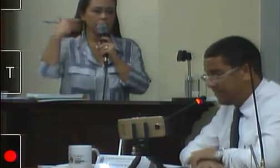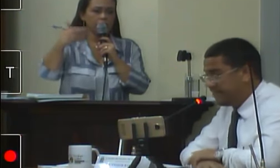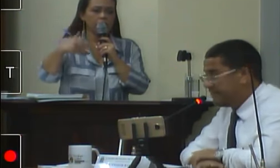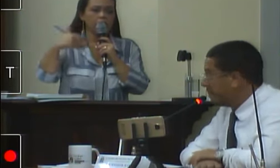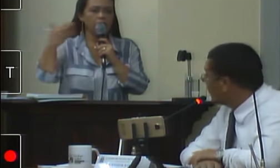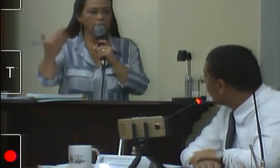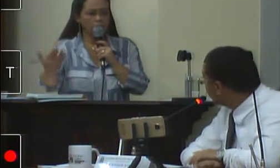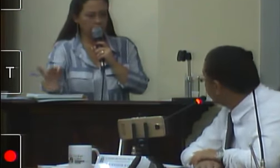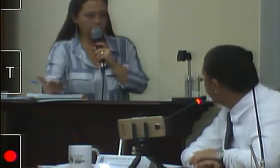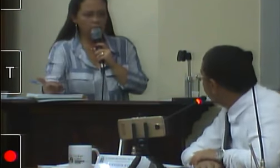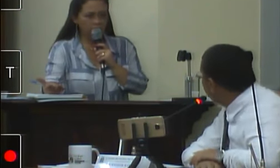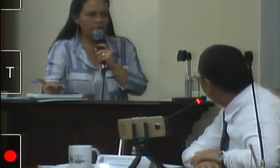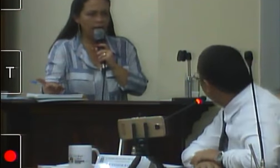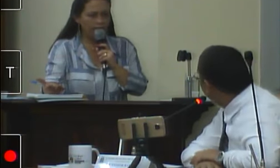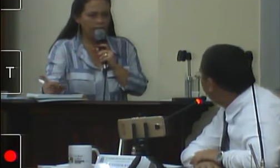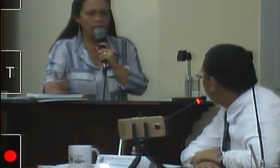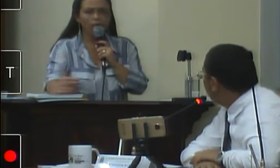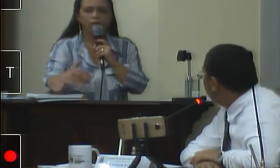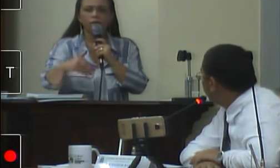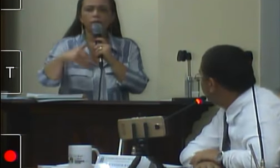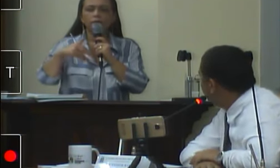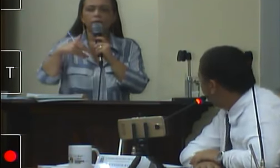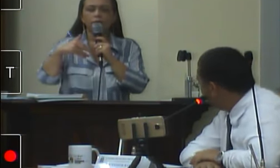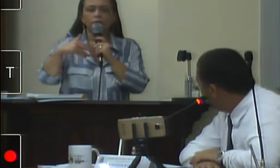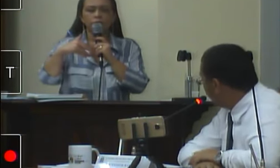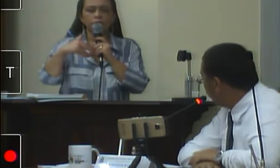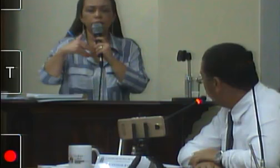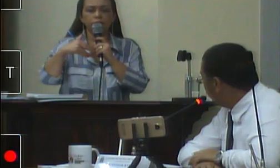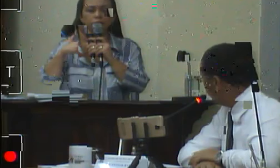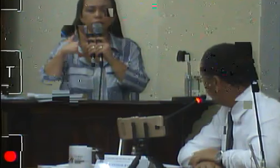em relação à coloração da água,